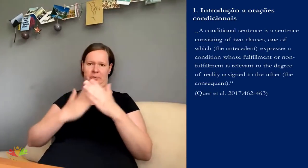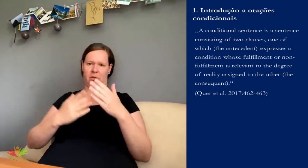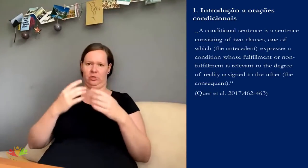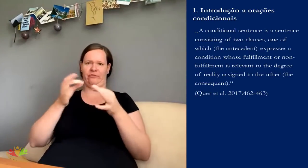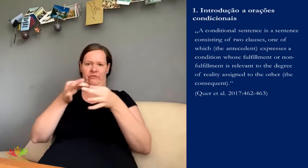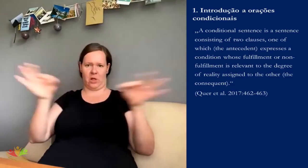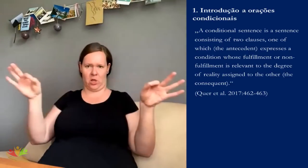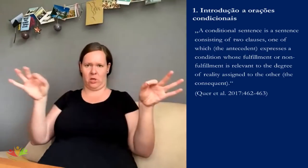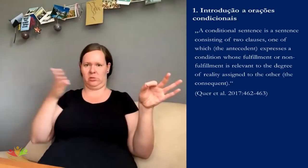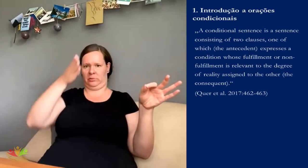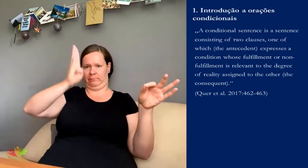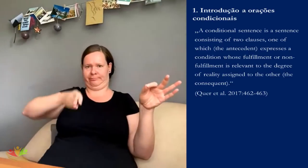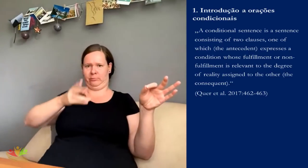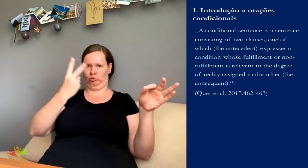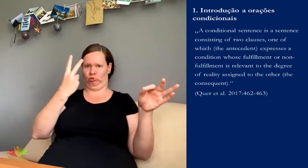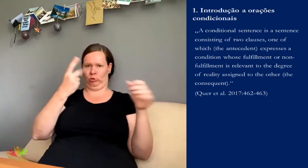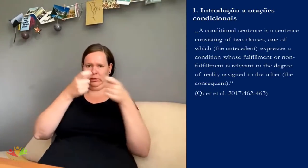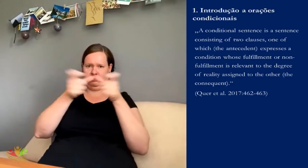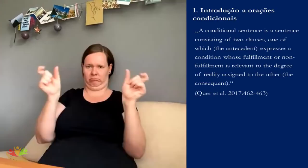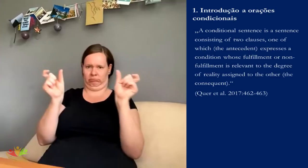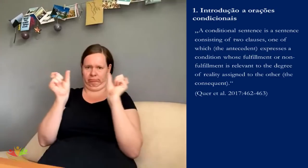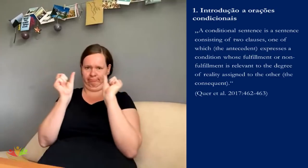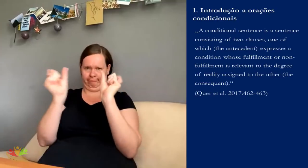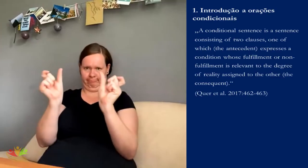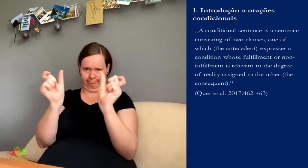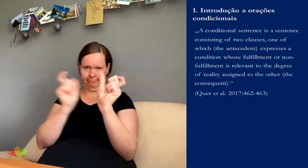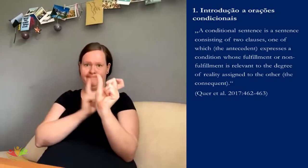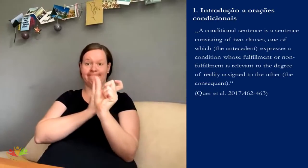exemplos foram retirados do livro do professor Kerr.